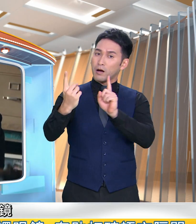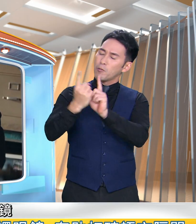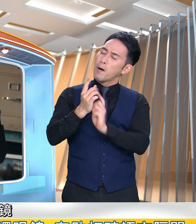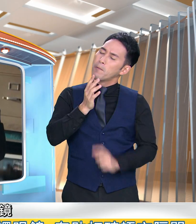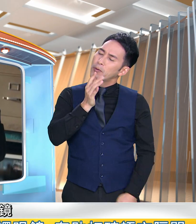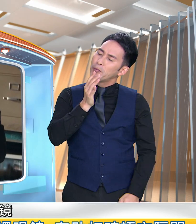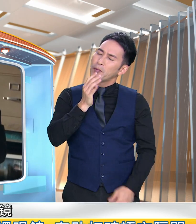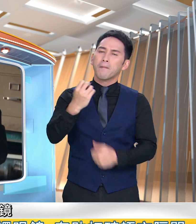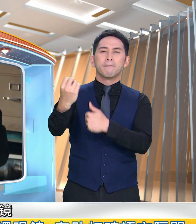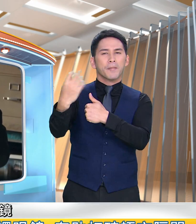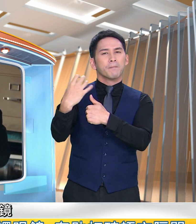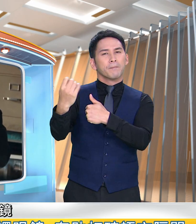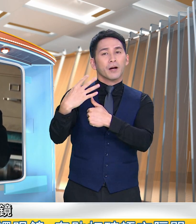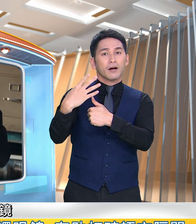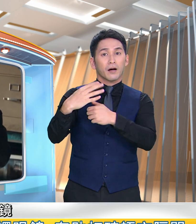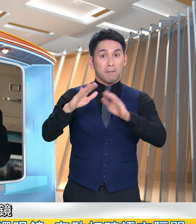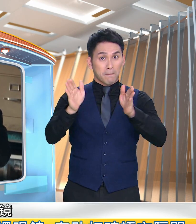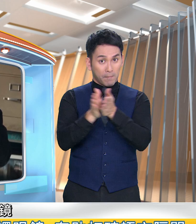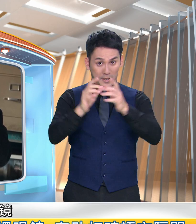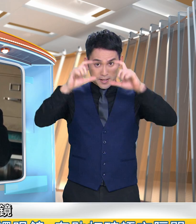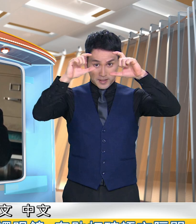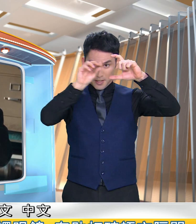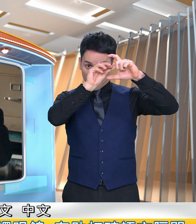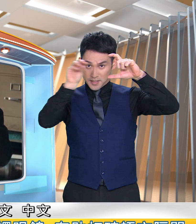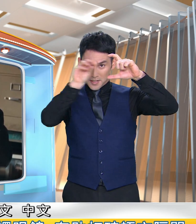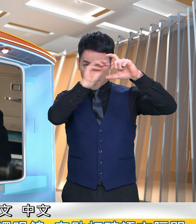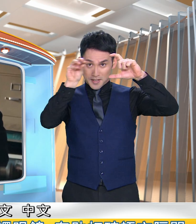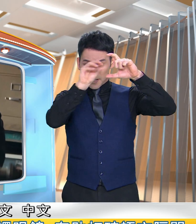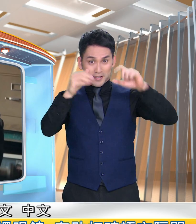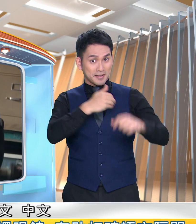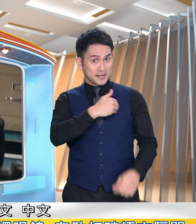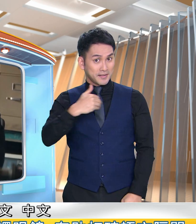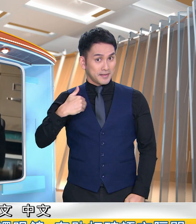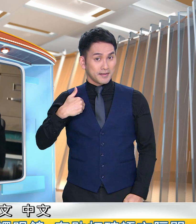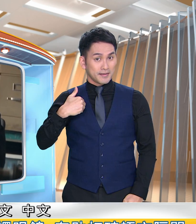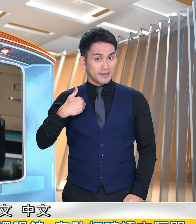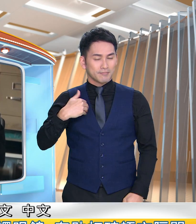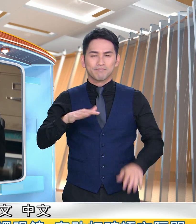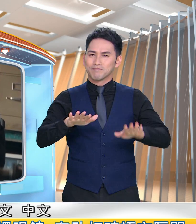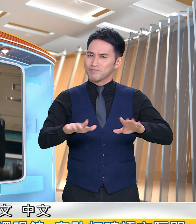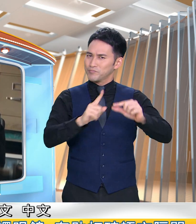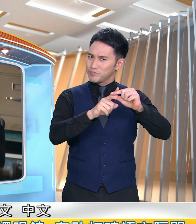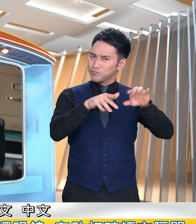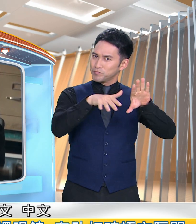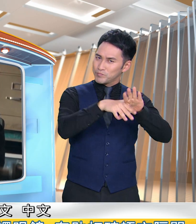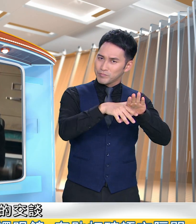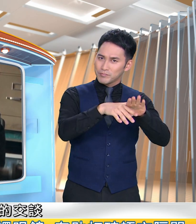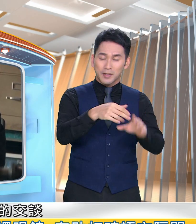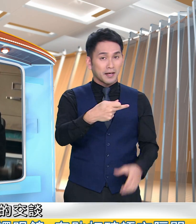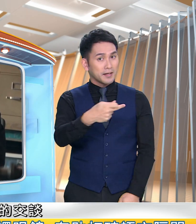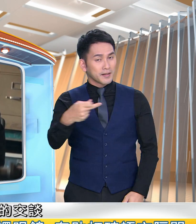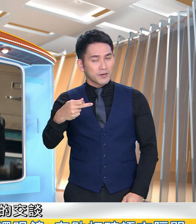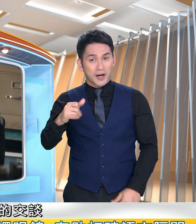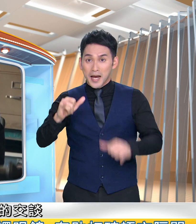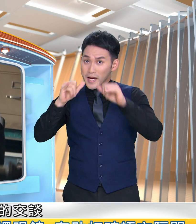示在眼镜。目前可以用于英文、中文和西班牙文之间的交